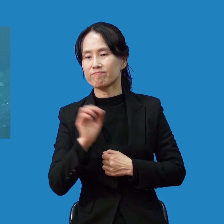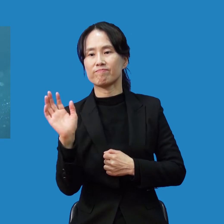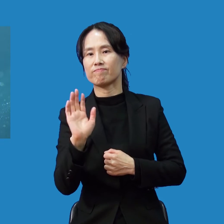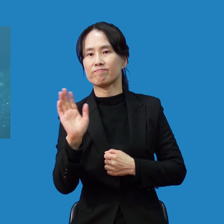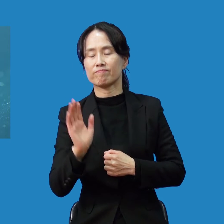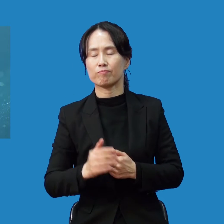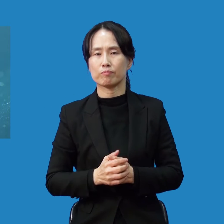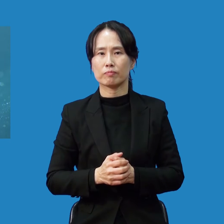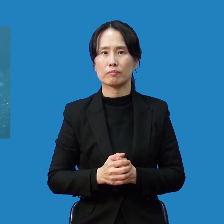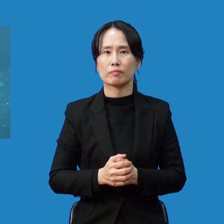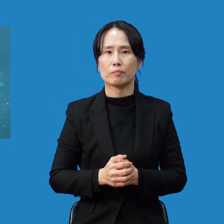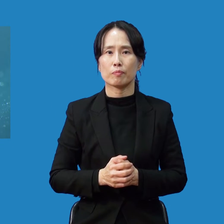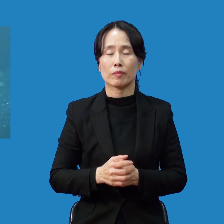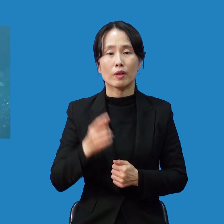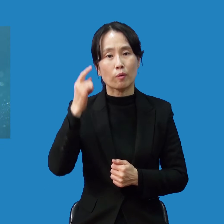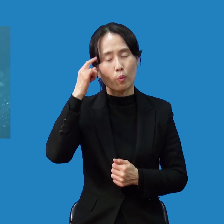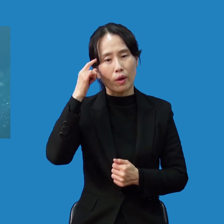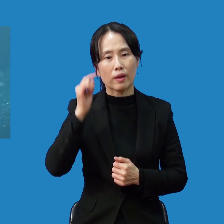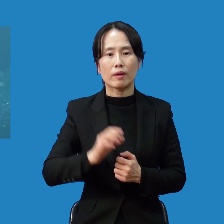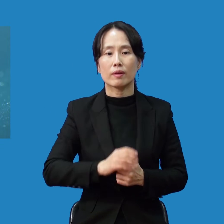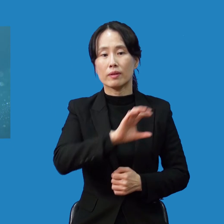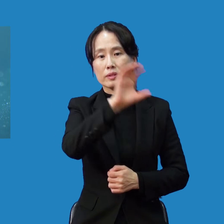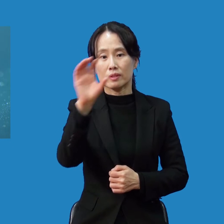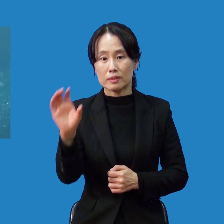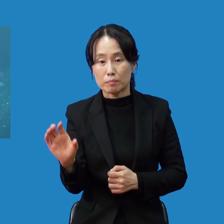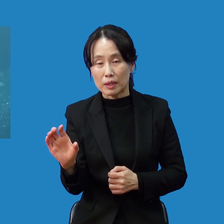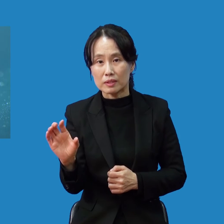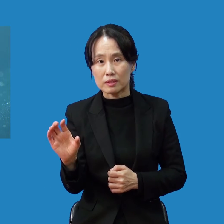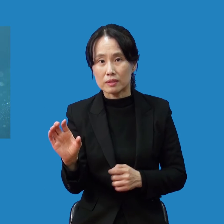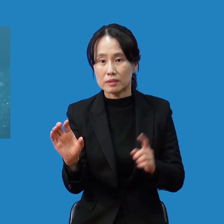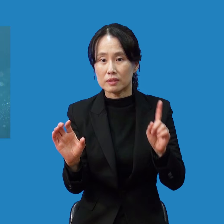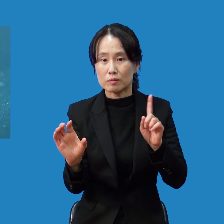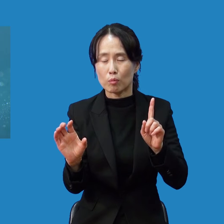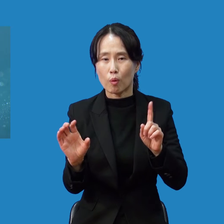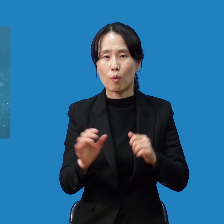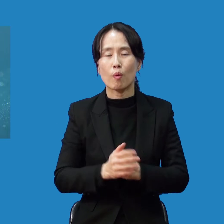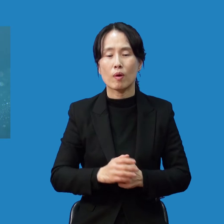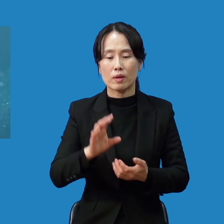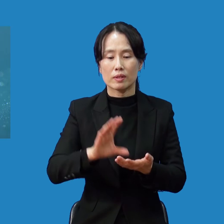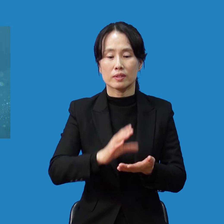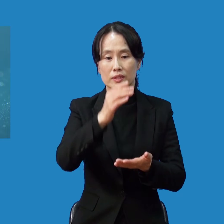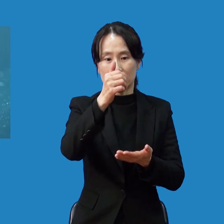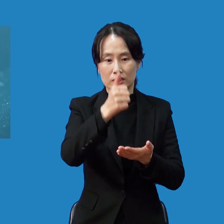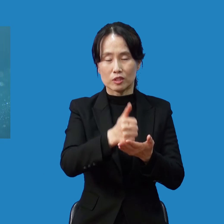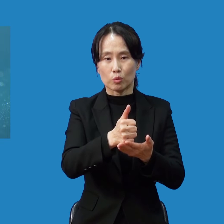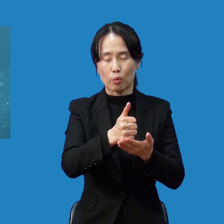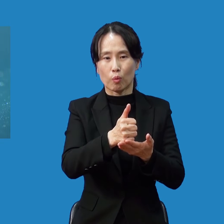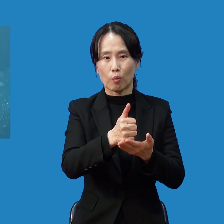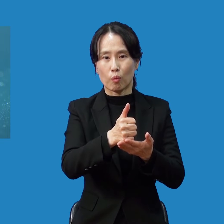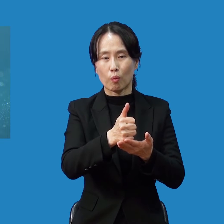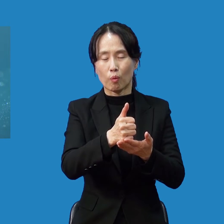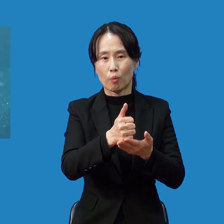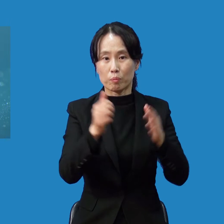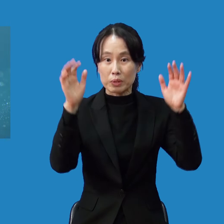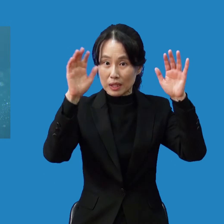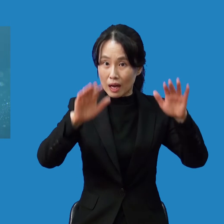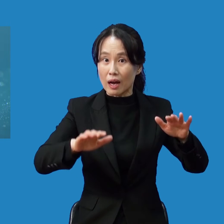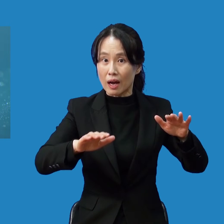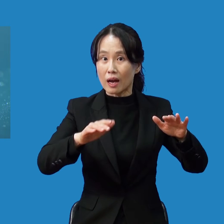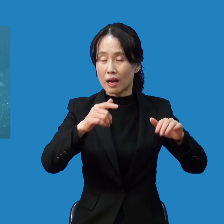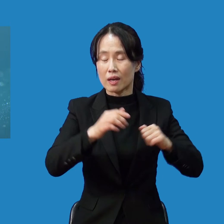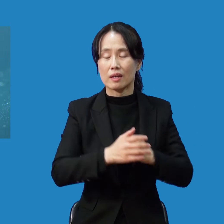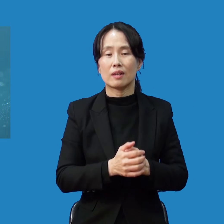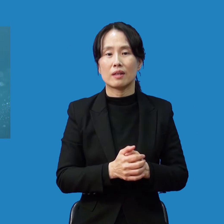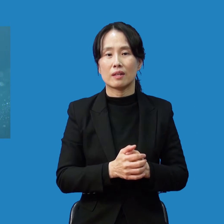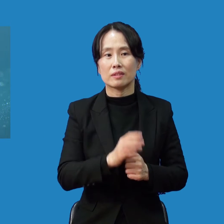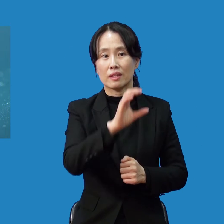크리스마스는 이 그리스도 미사라는 말에서 왔습니다. 그리스도 미사, Christ